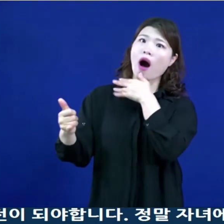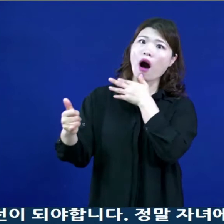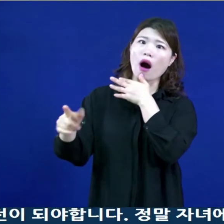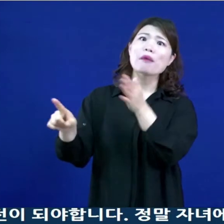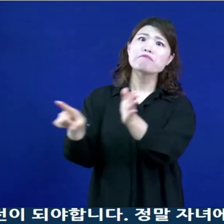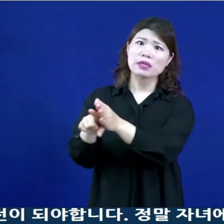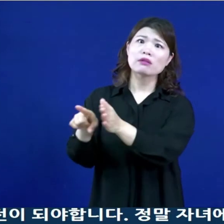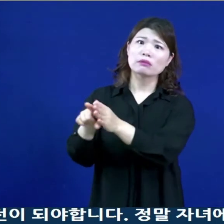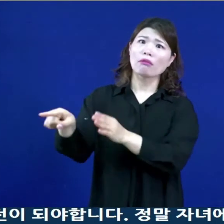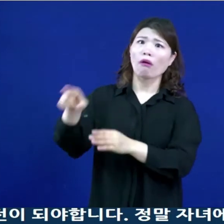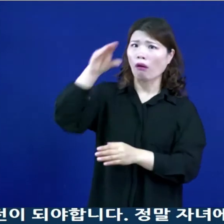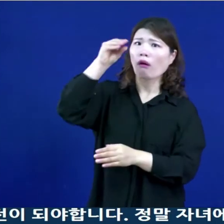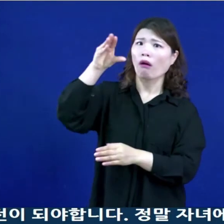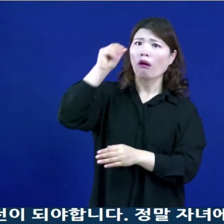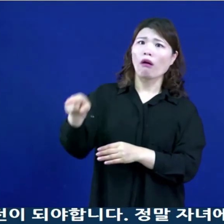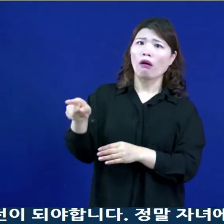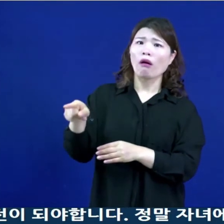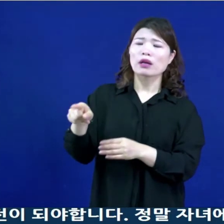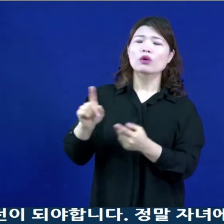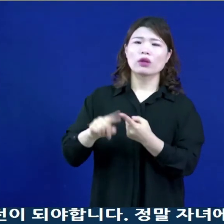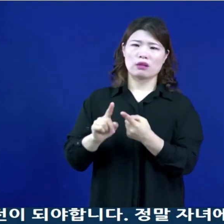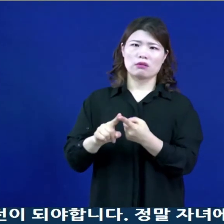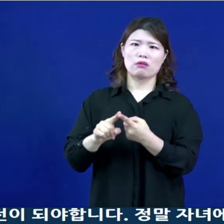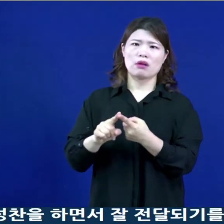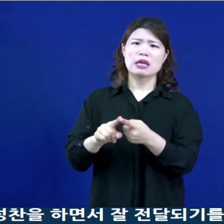믿음을 갖게 하게 하는,